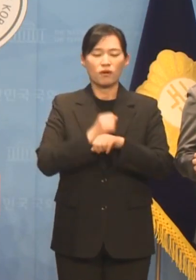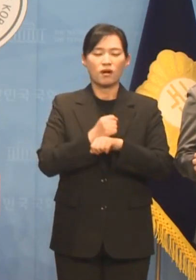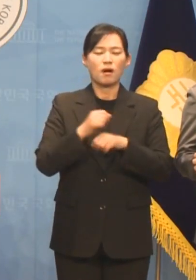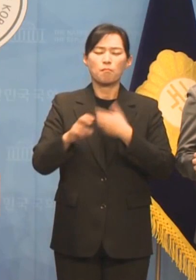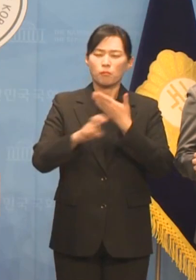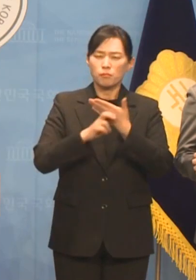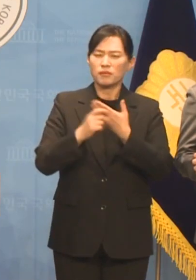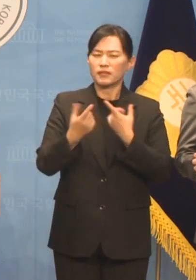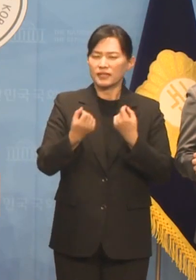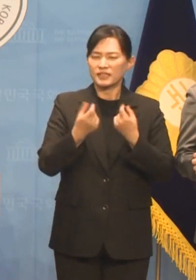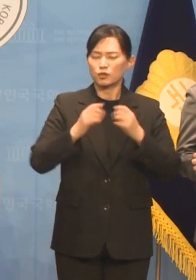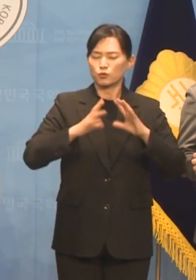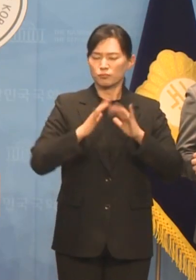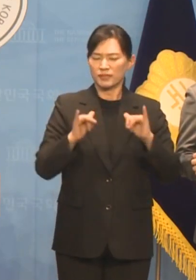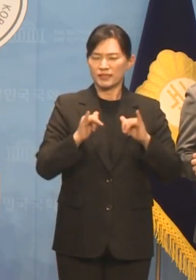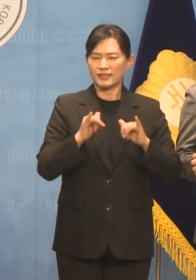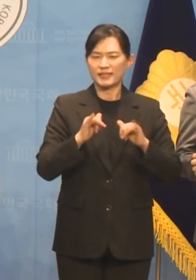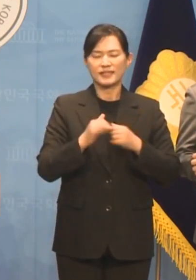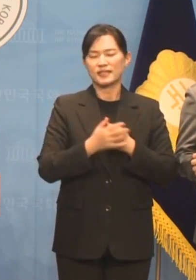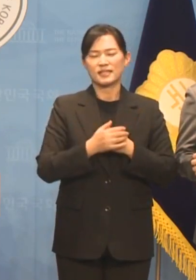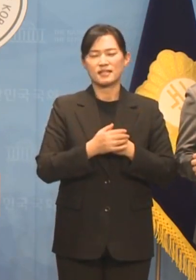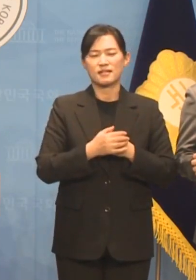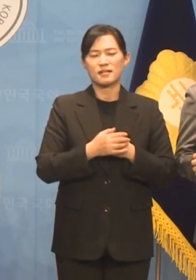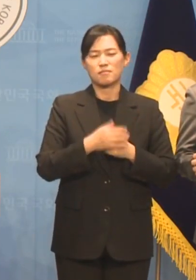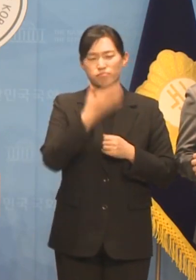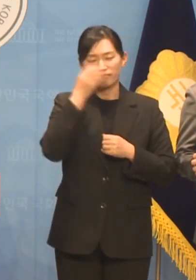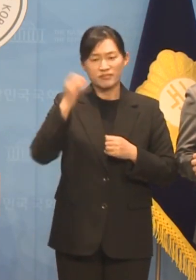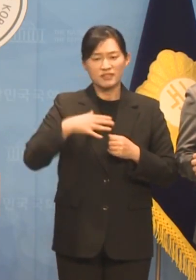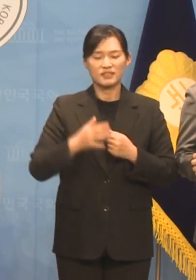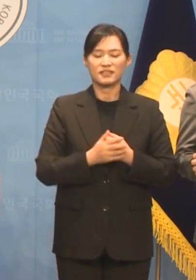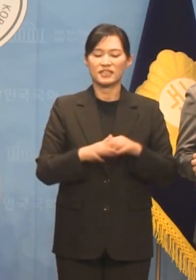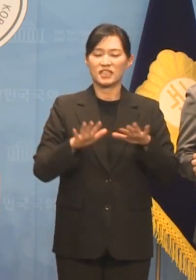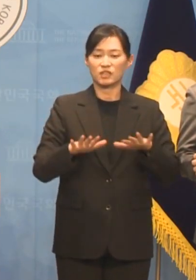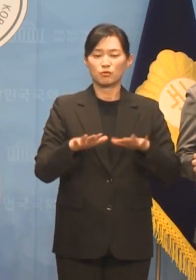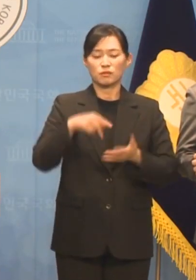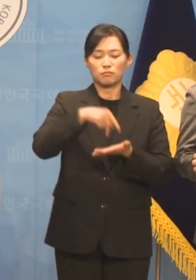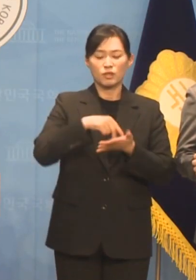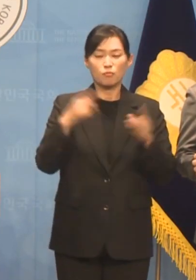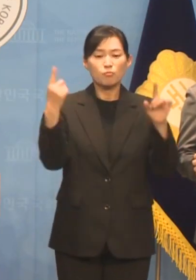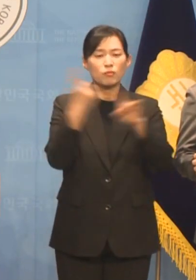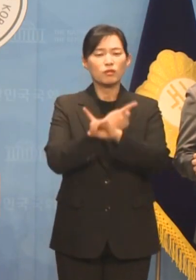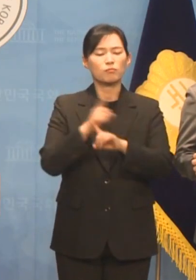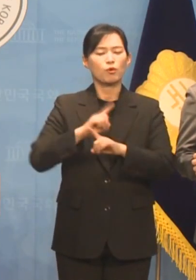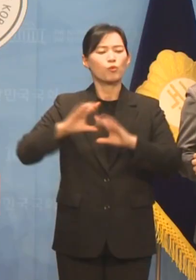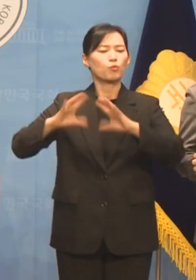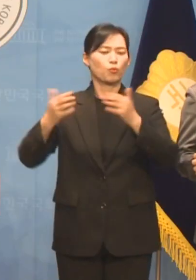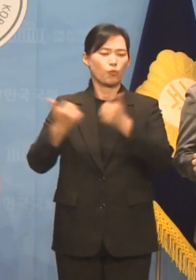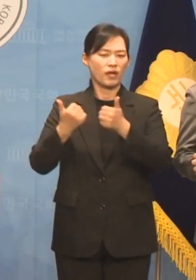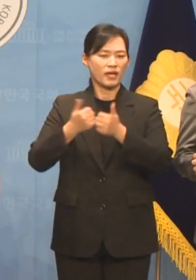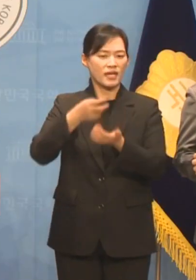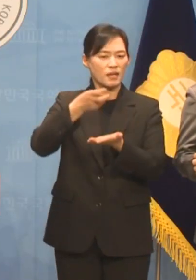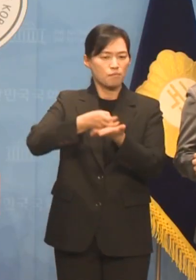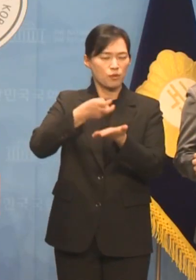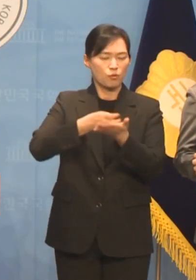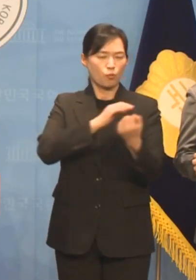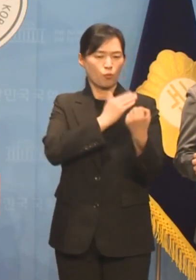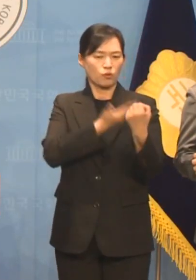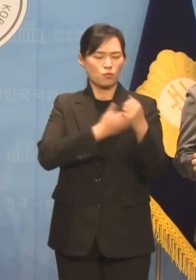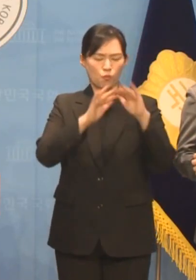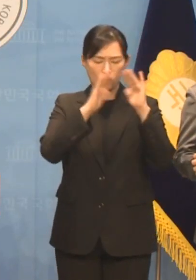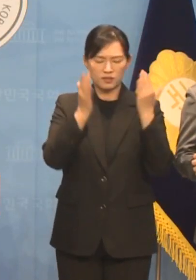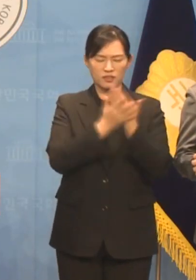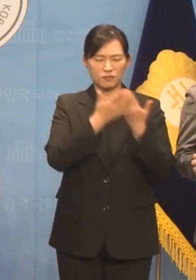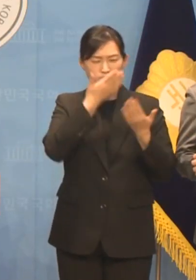것처럼 국민을 기만했다. 이제 와서 기존의 입장을 뒤집는 것은 국회의 입법권을